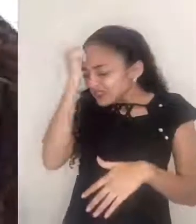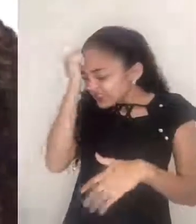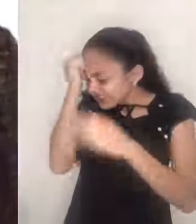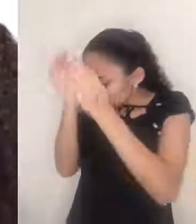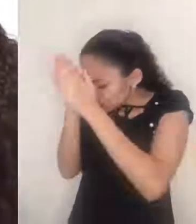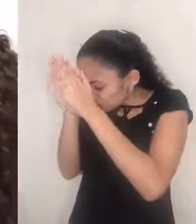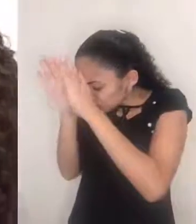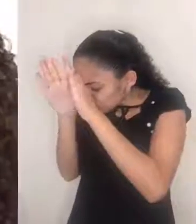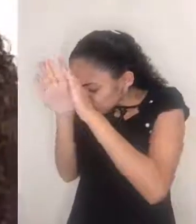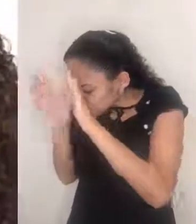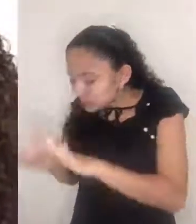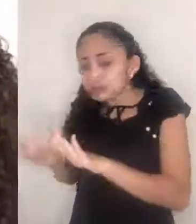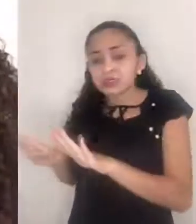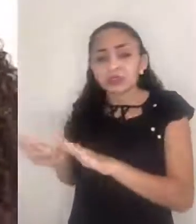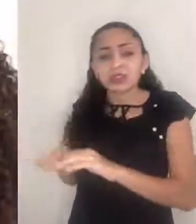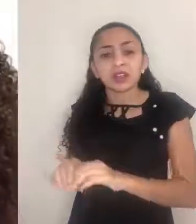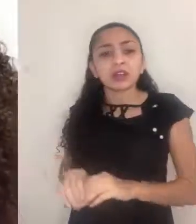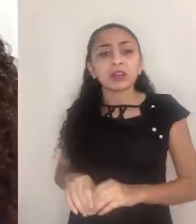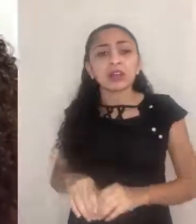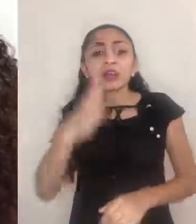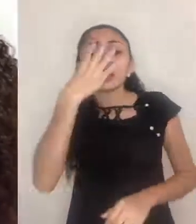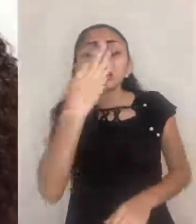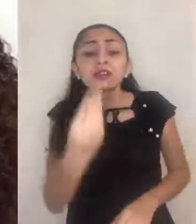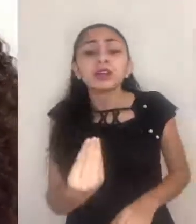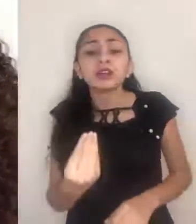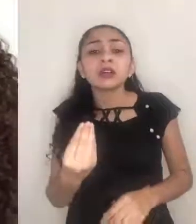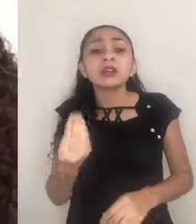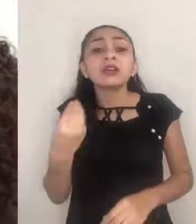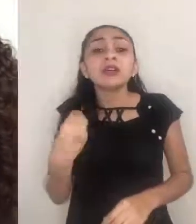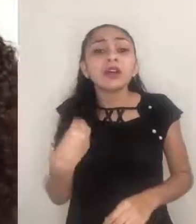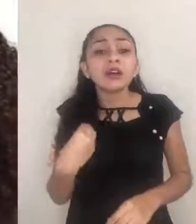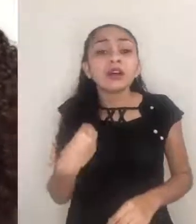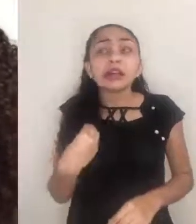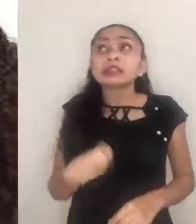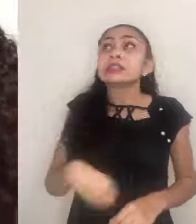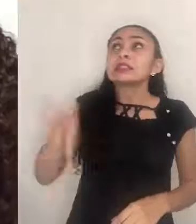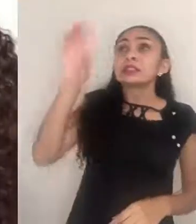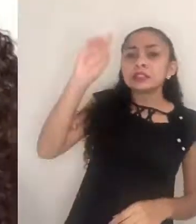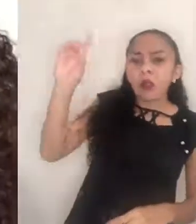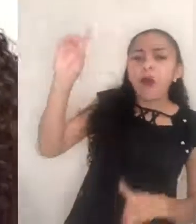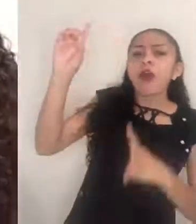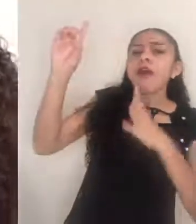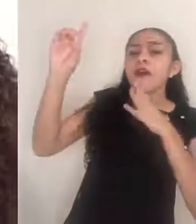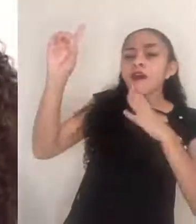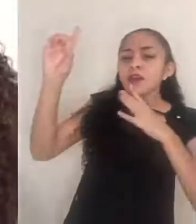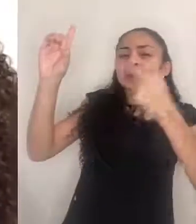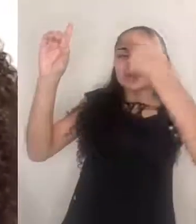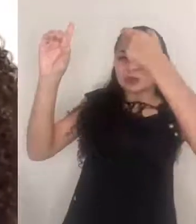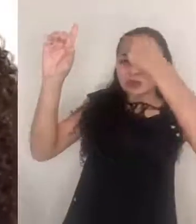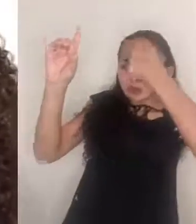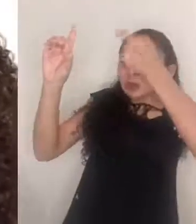arrependo no pó e na cinza. O que é que isso nos ensina? Quanto mais a gente conhece de Deus, quanto mais a gente